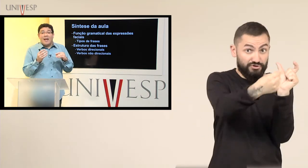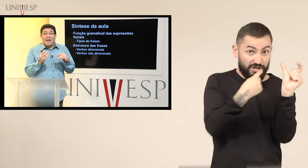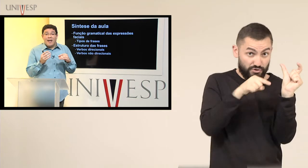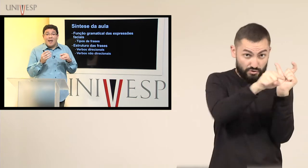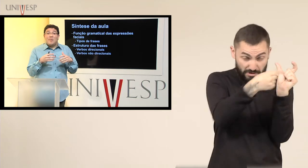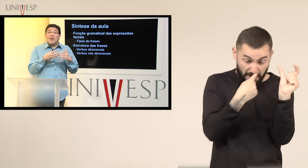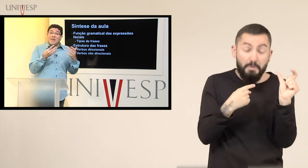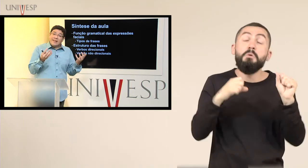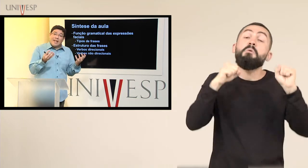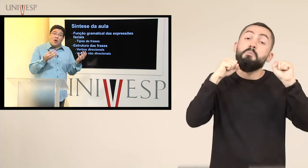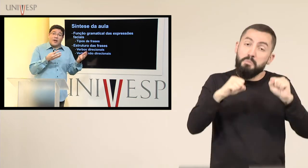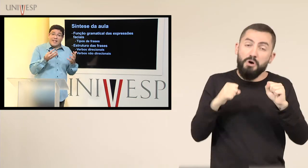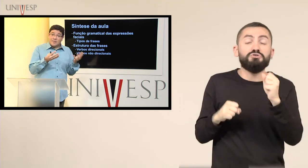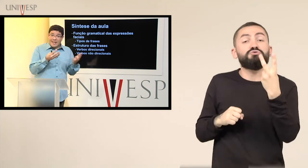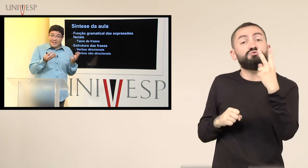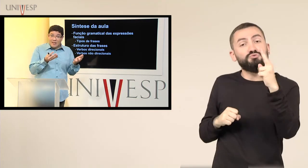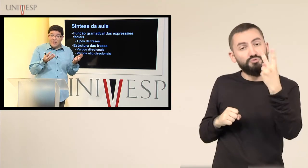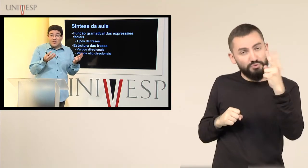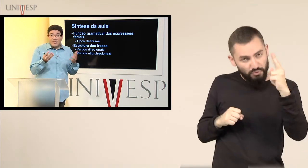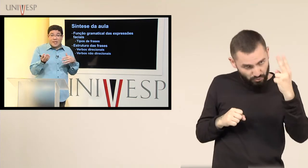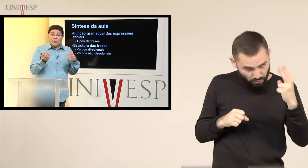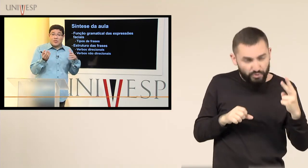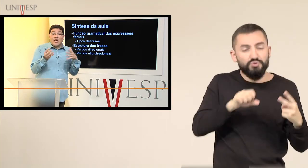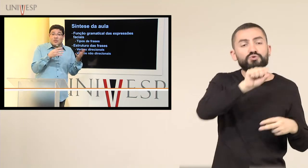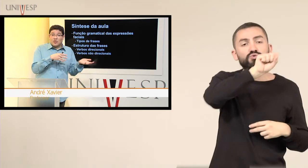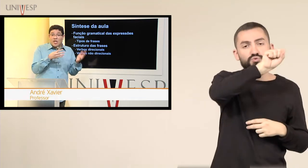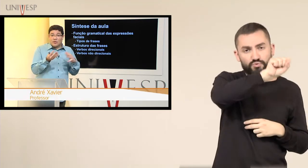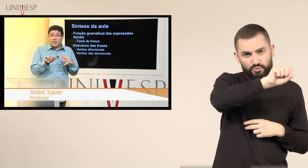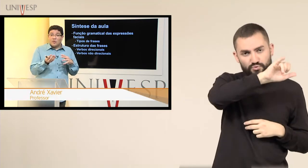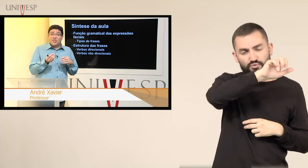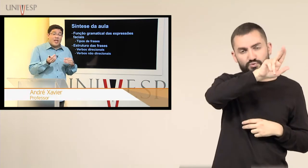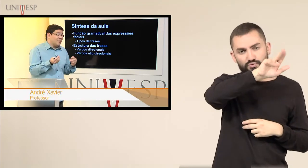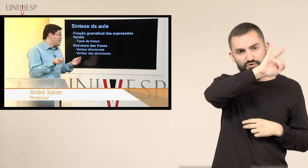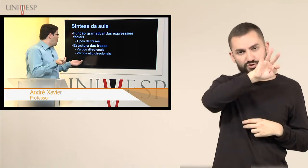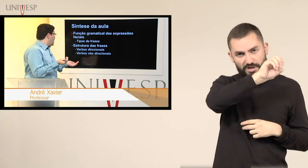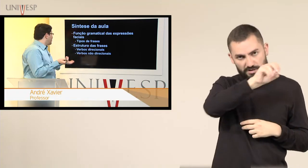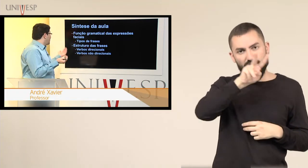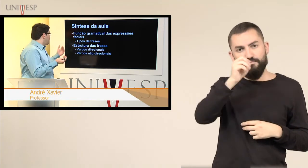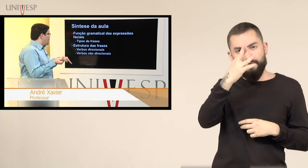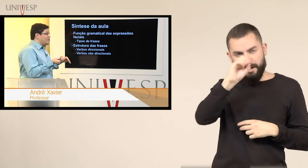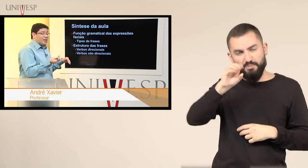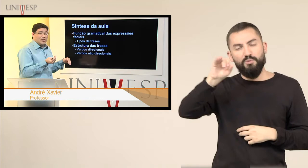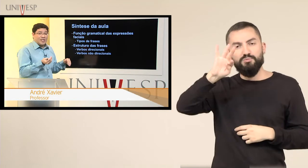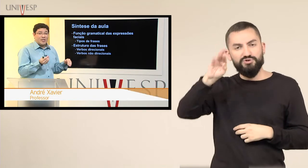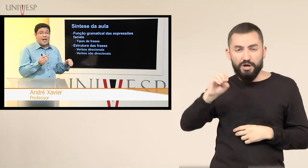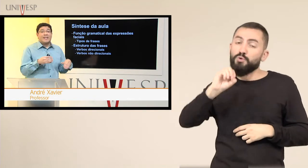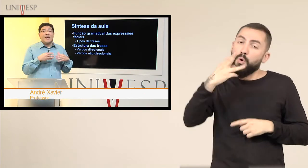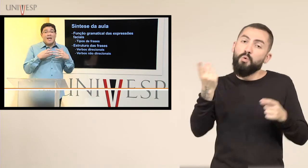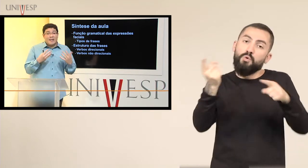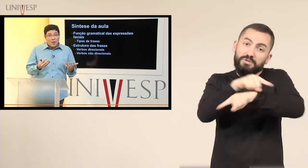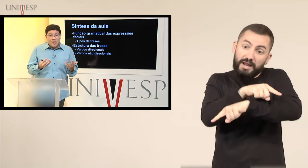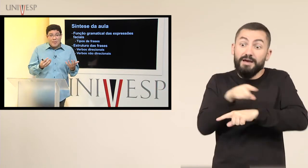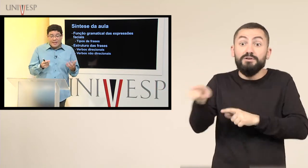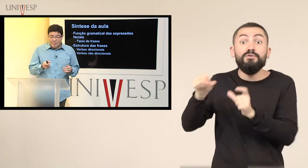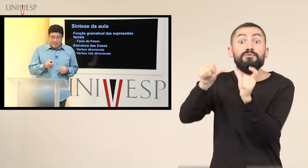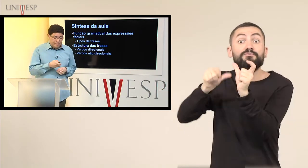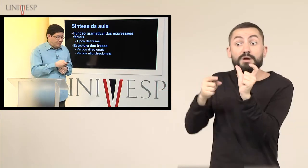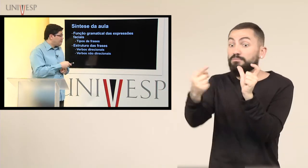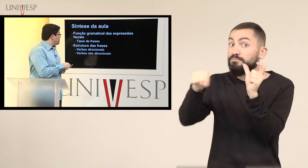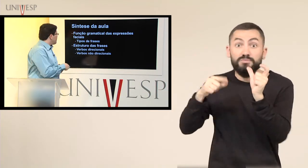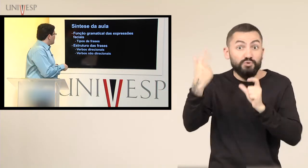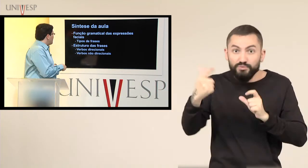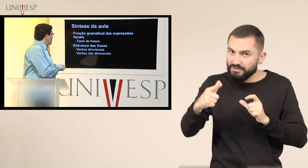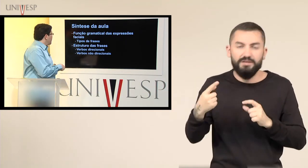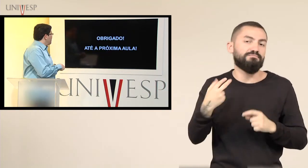direcionais permitem ordens mais livres dos seus sujeitos e objetos, ao passo que verbos não direcionais não permitem.